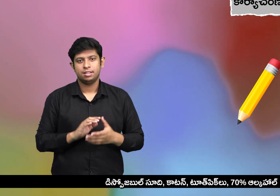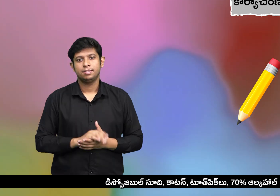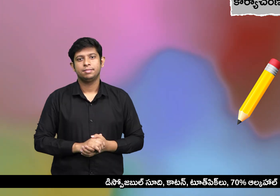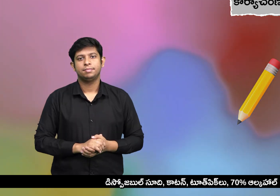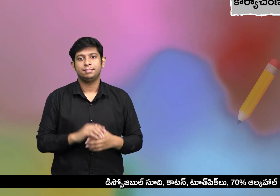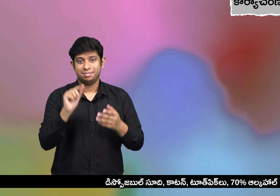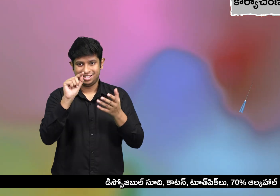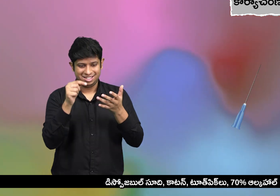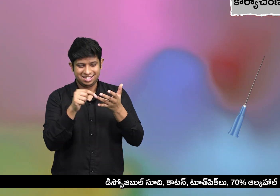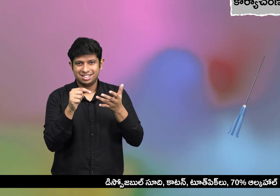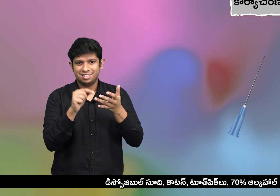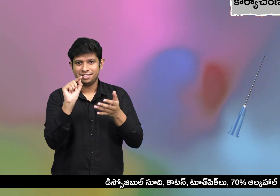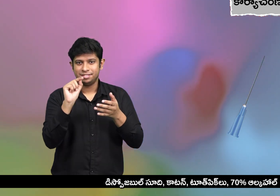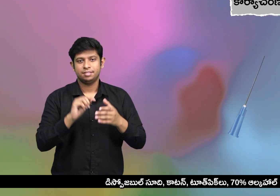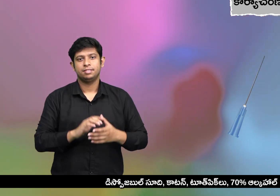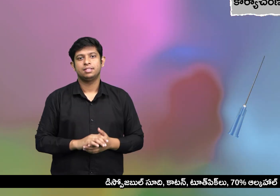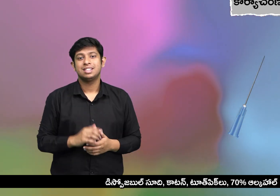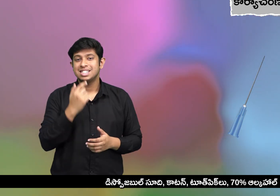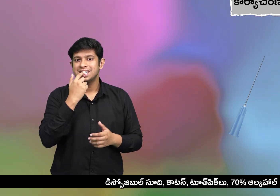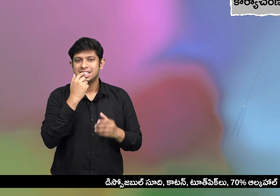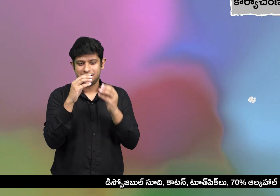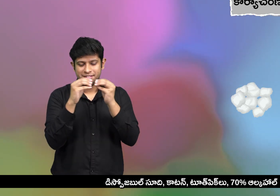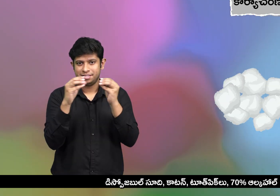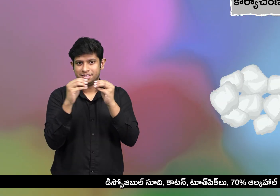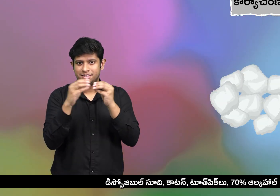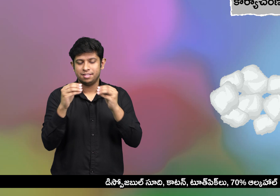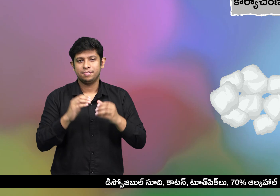కాటన్, టూత్ పిక్లు, 70% ఆల్కహాల్.